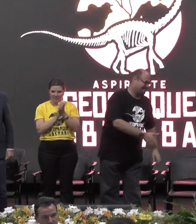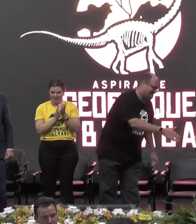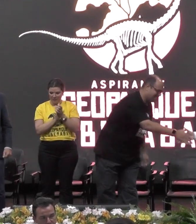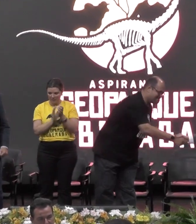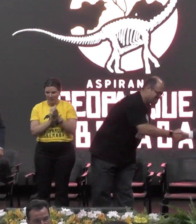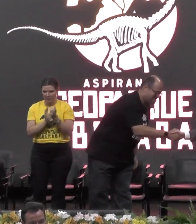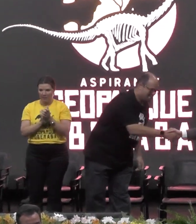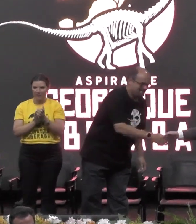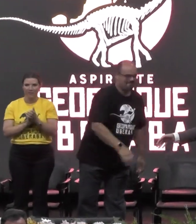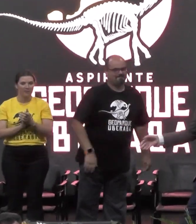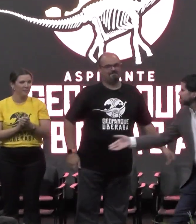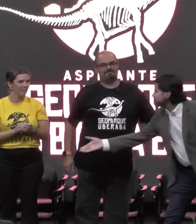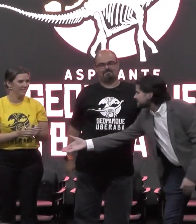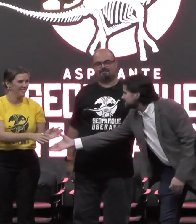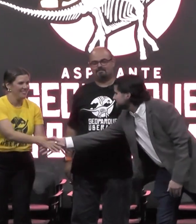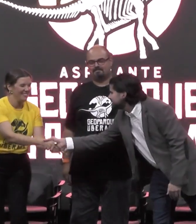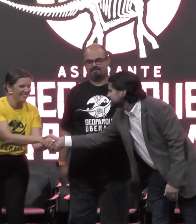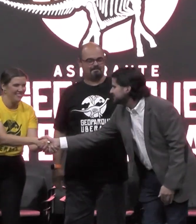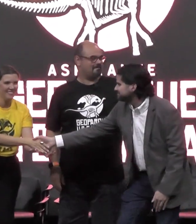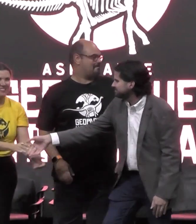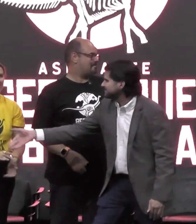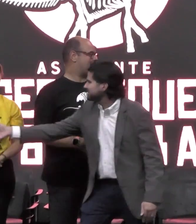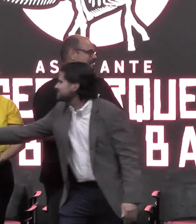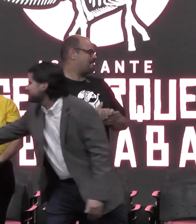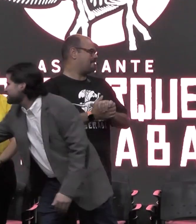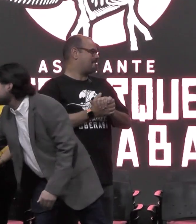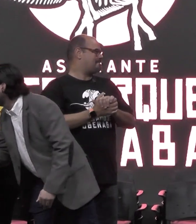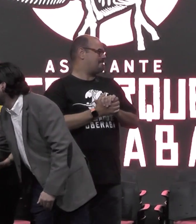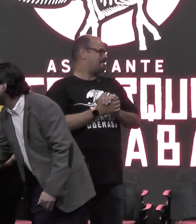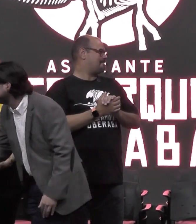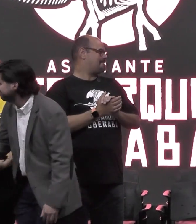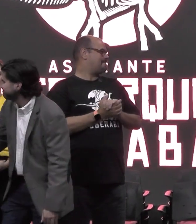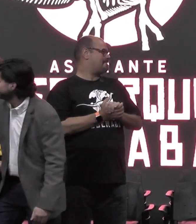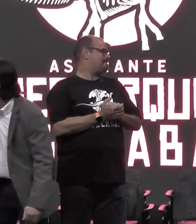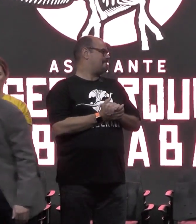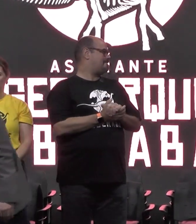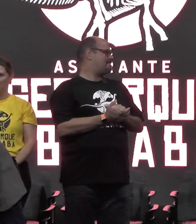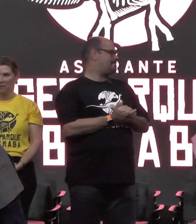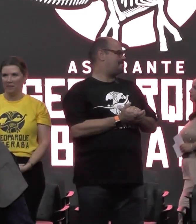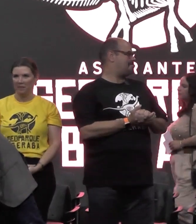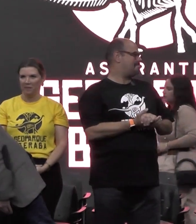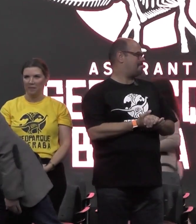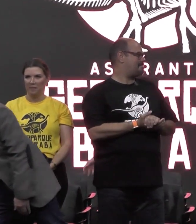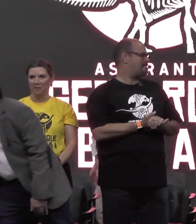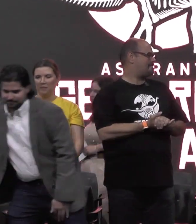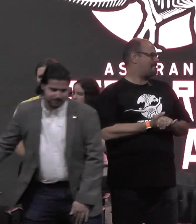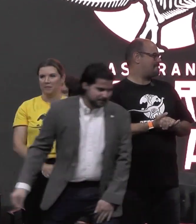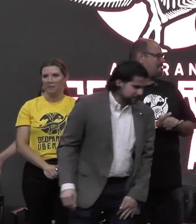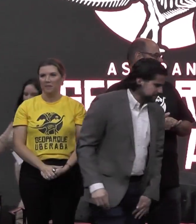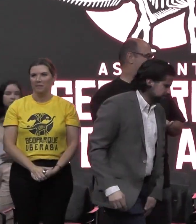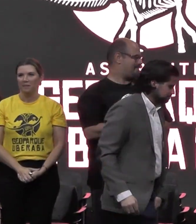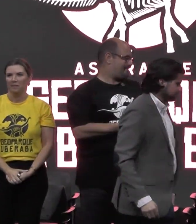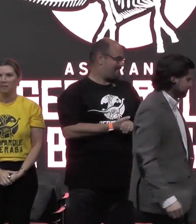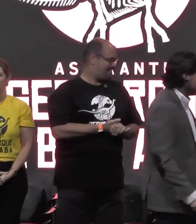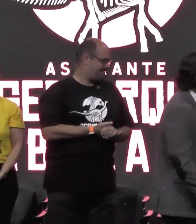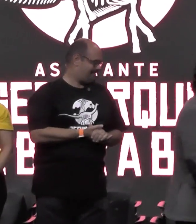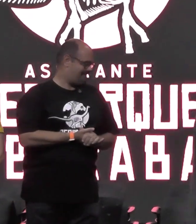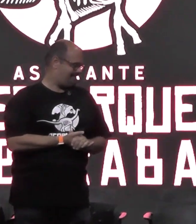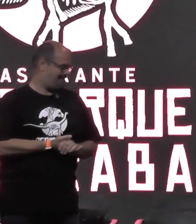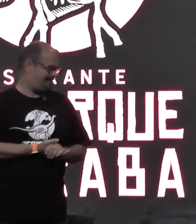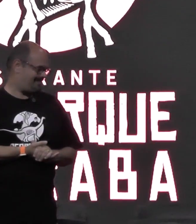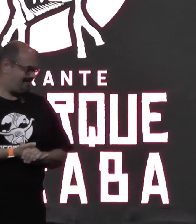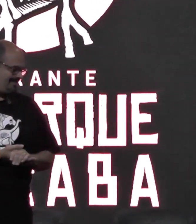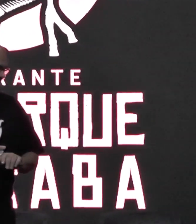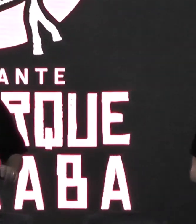O gerente do Departamento Regional do Centro-Oeste, da Financiadora de Estudos e Projetos, a FINEP, o